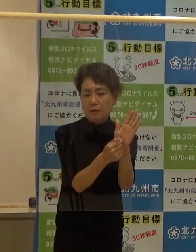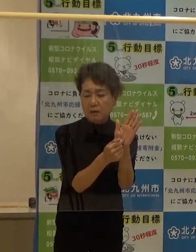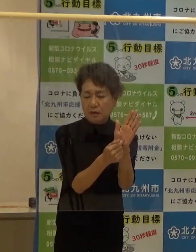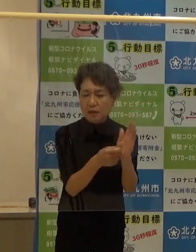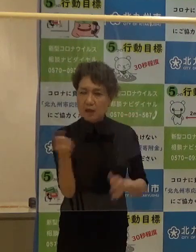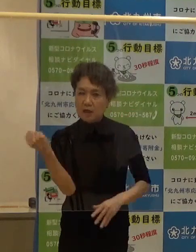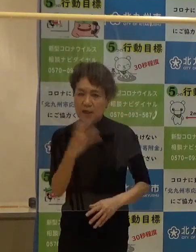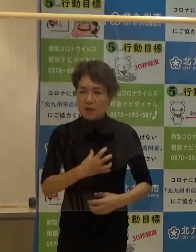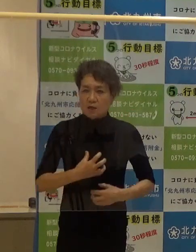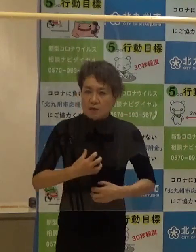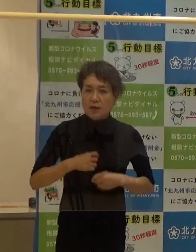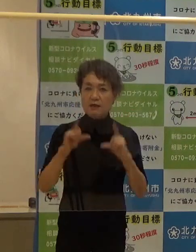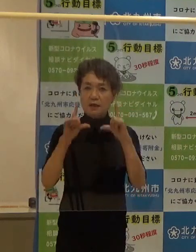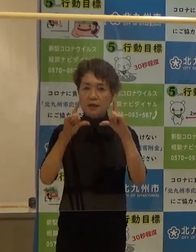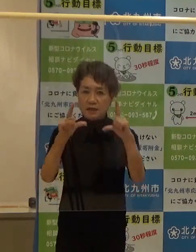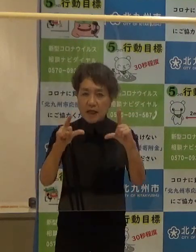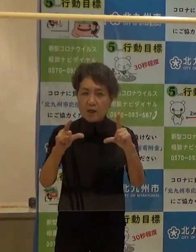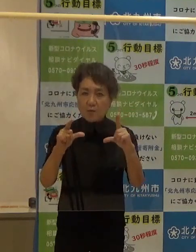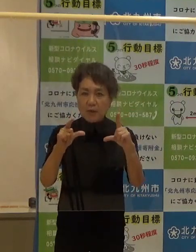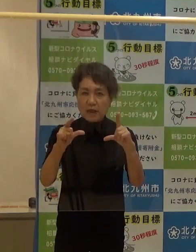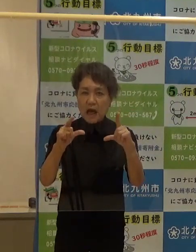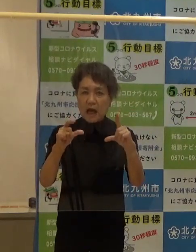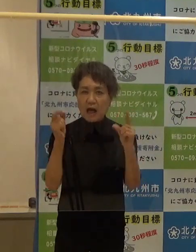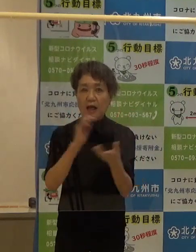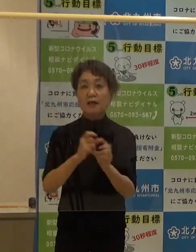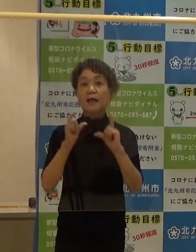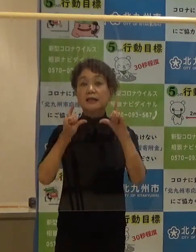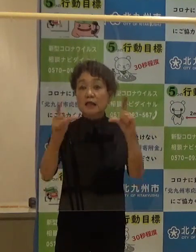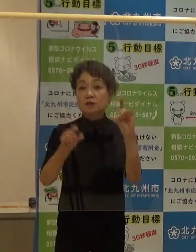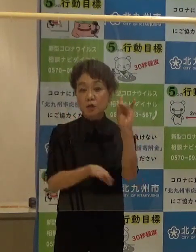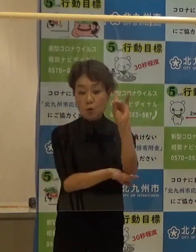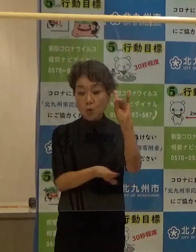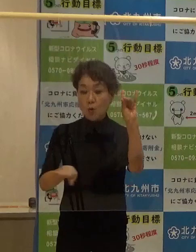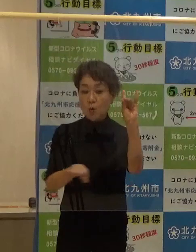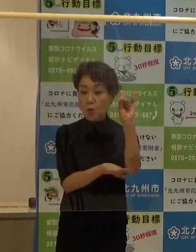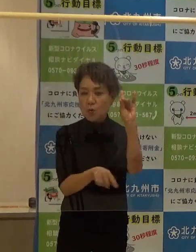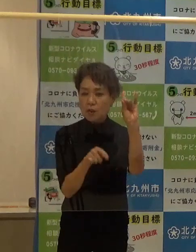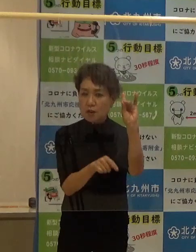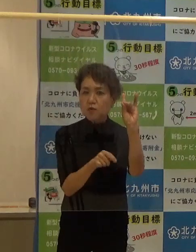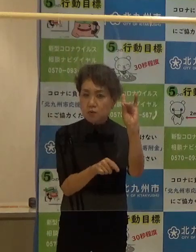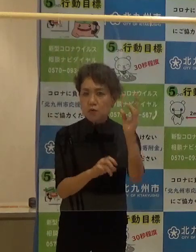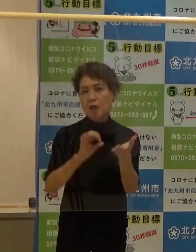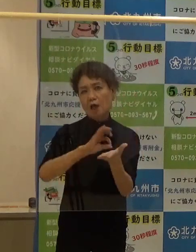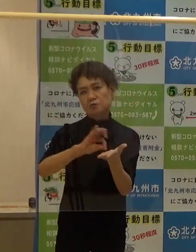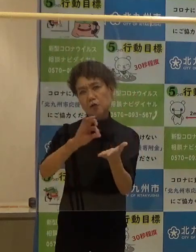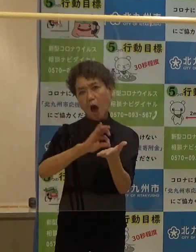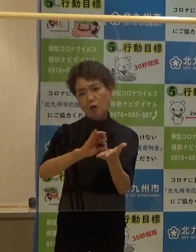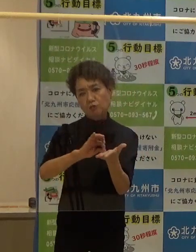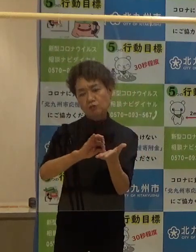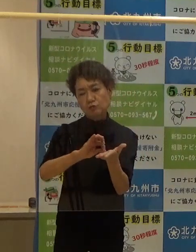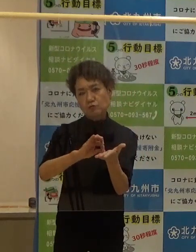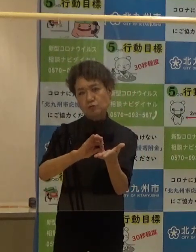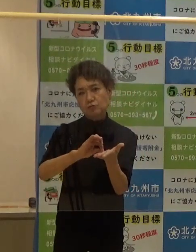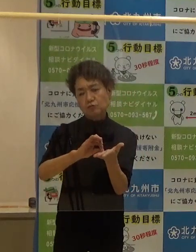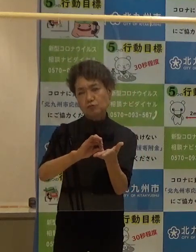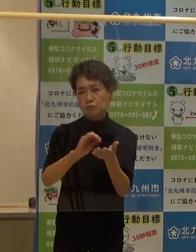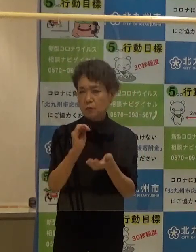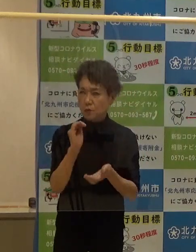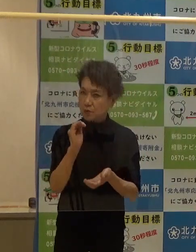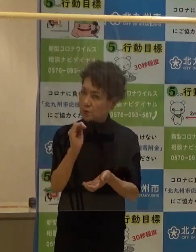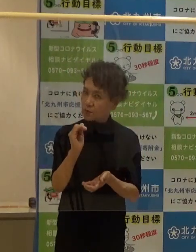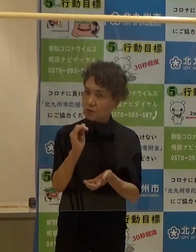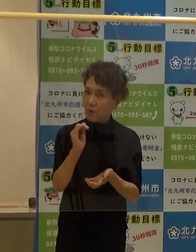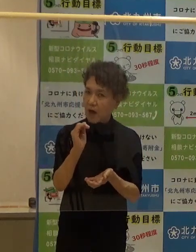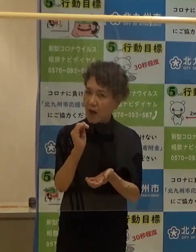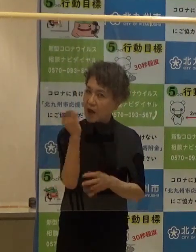緊急事態宣言をまた新たに出すときの基準としてですね、それを使うということは予